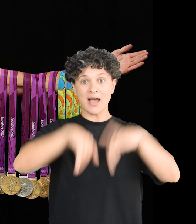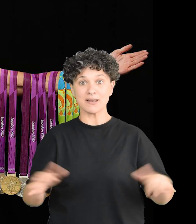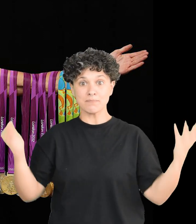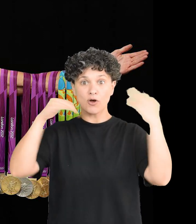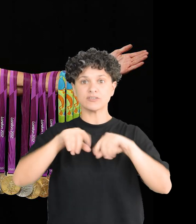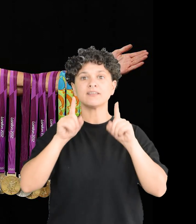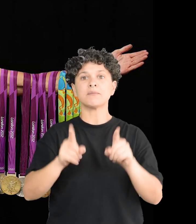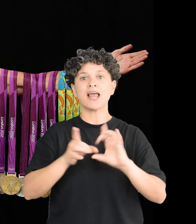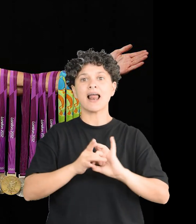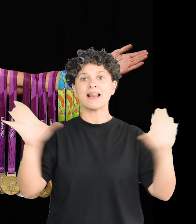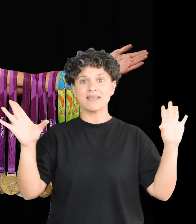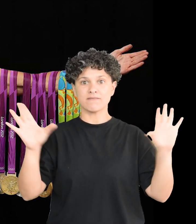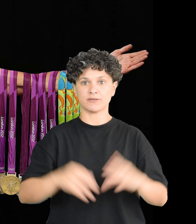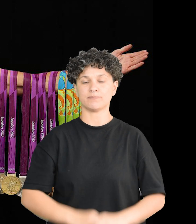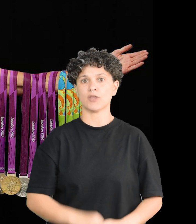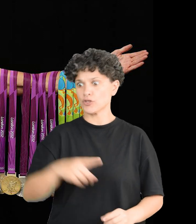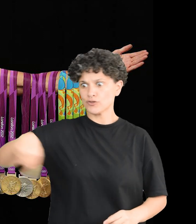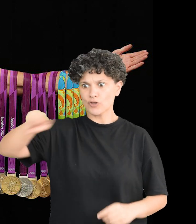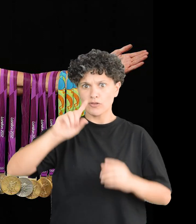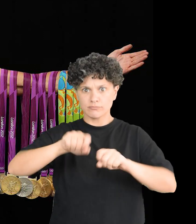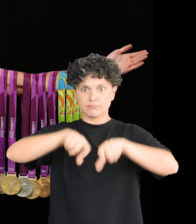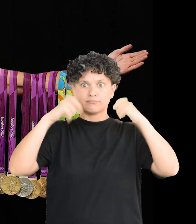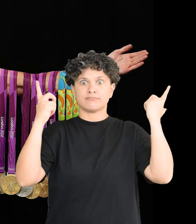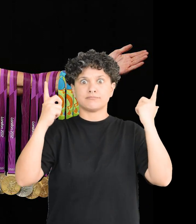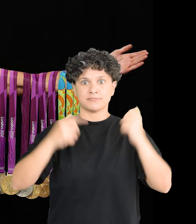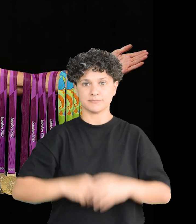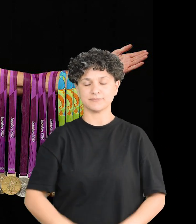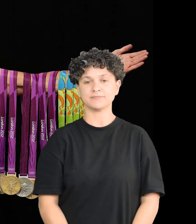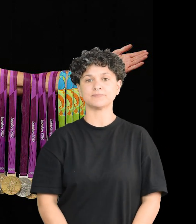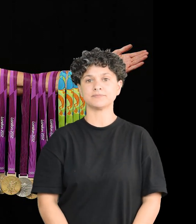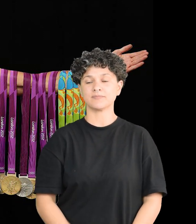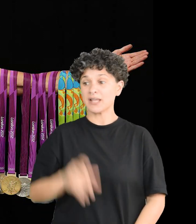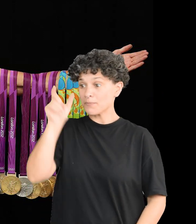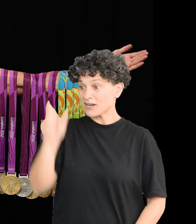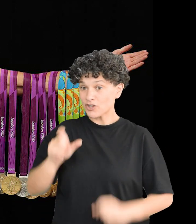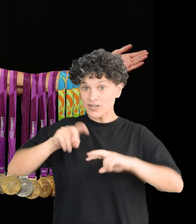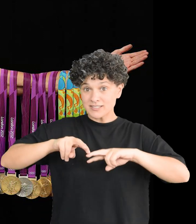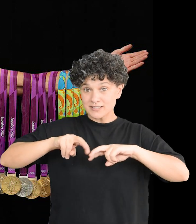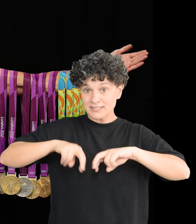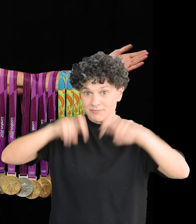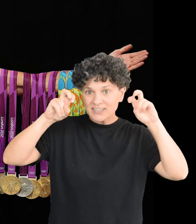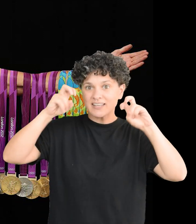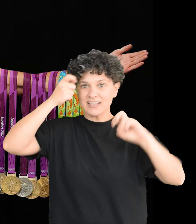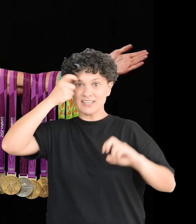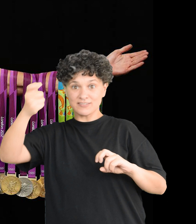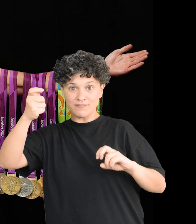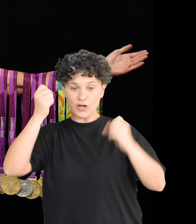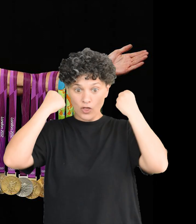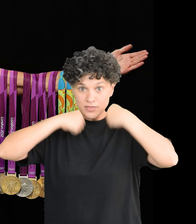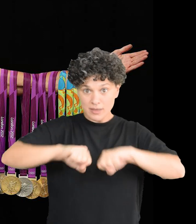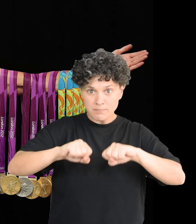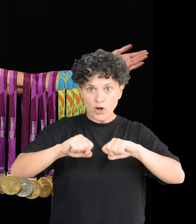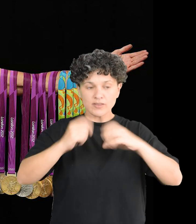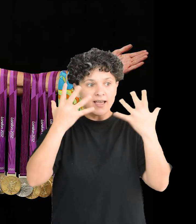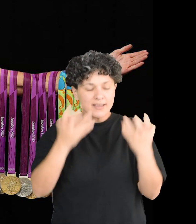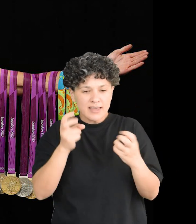sorprendiendo a todos con su destreza los científicos del deporte se interesaron en estudiarlo